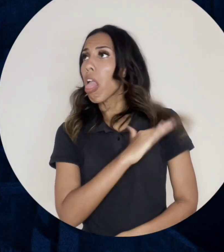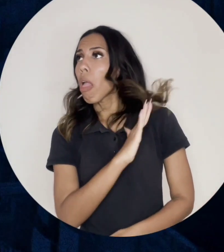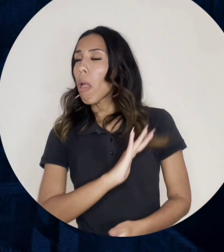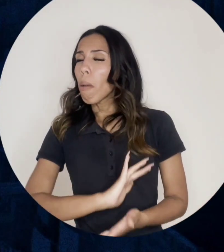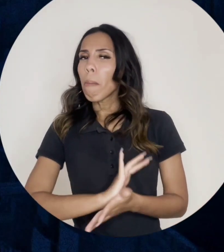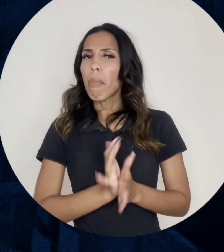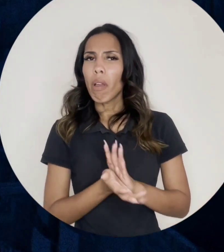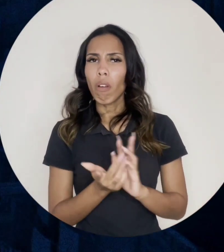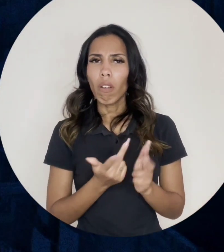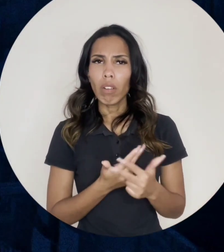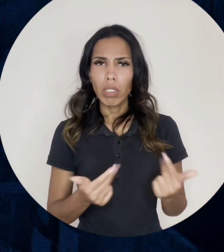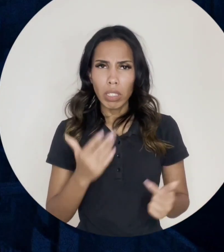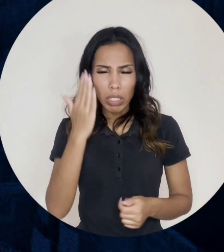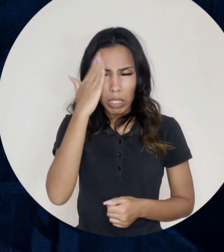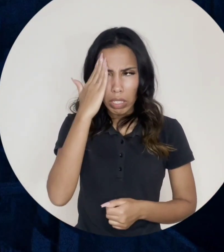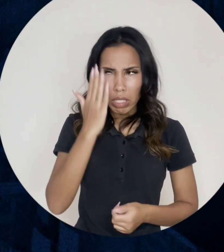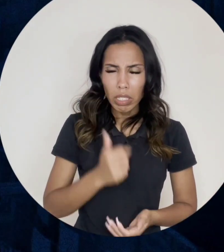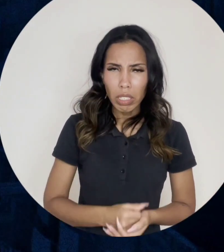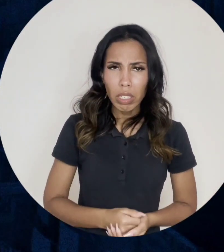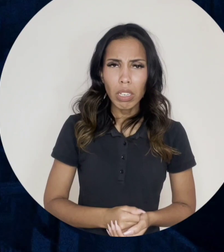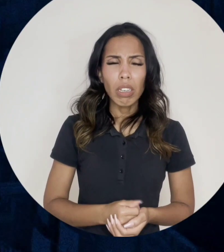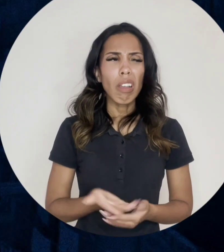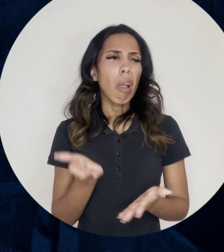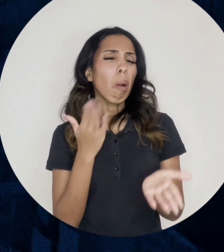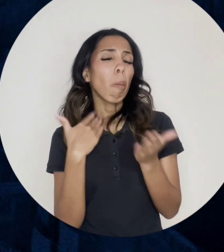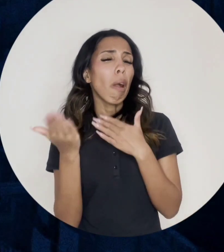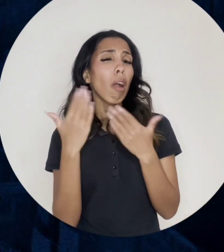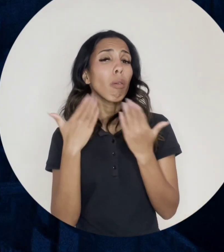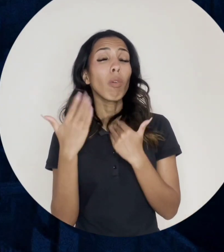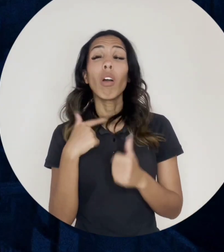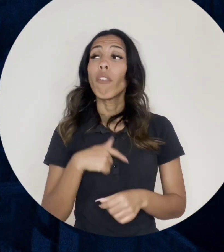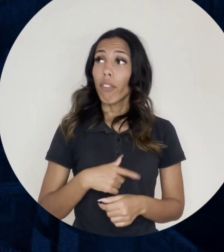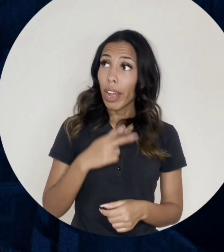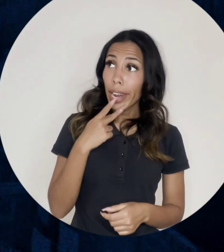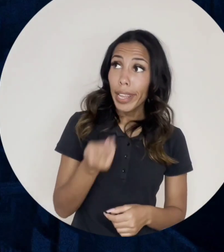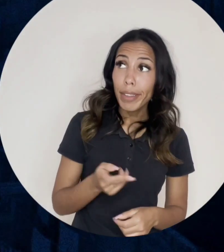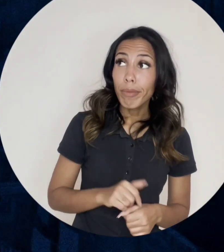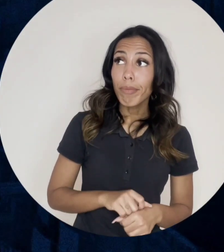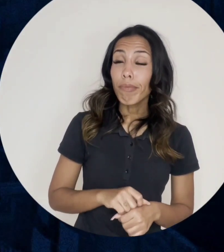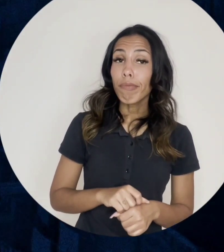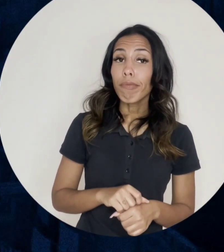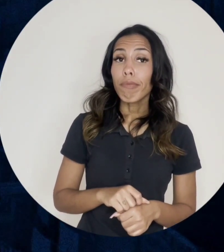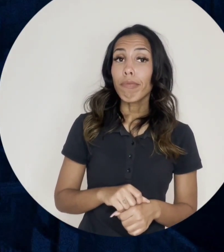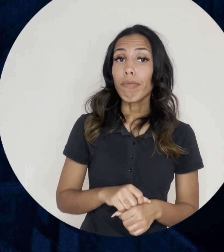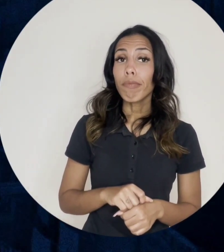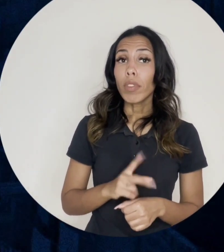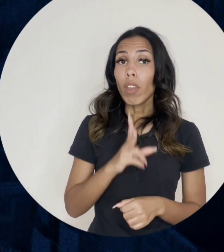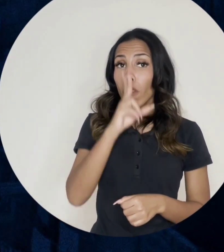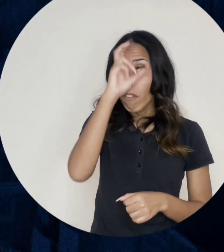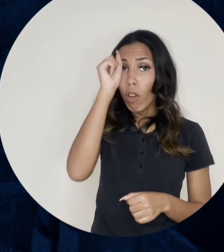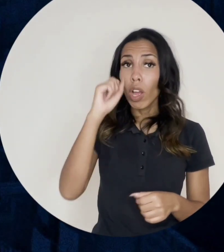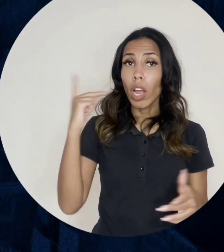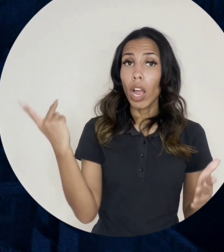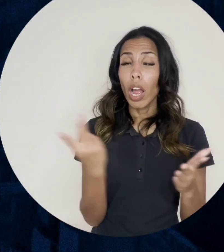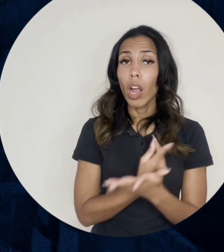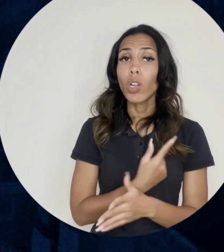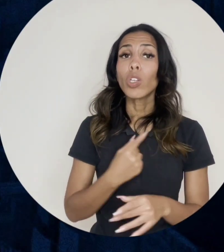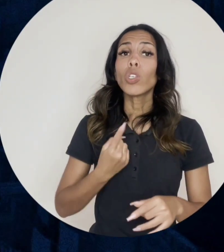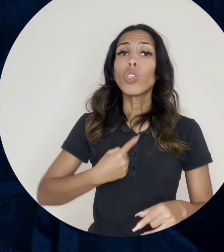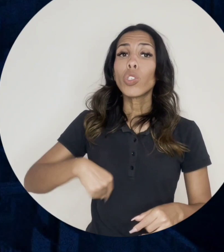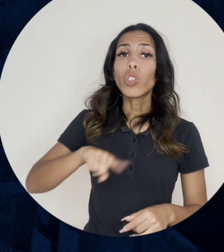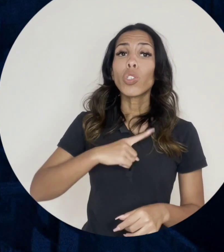assim, um papo mais ou menos assim. Aí eu falei, isso é muito forte, inclusive pela gente.